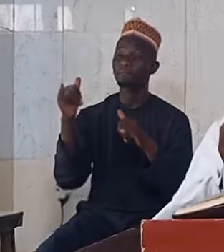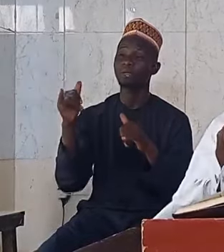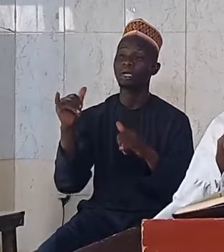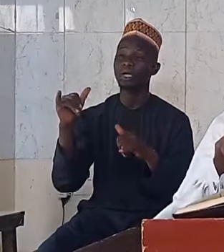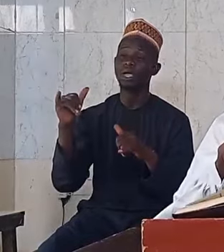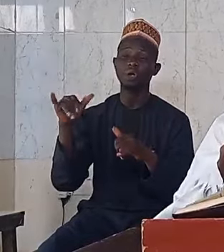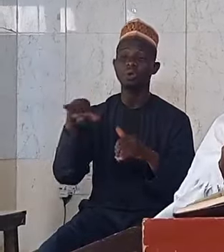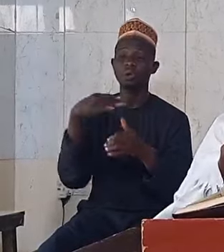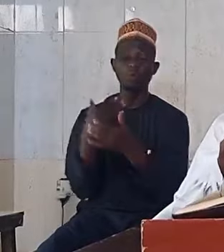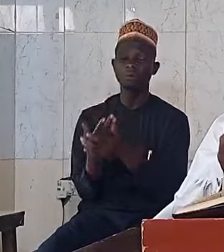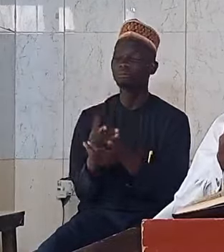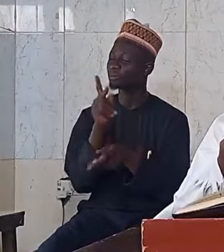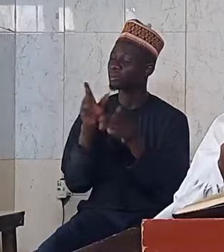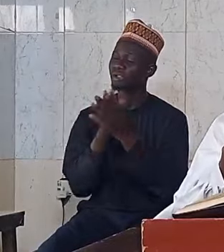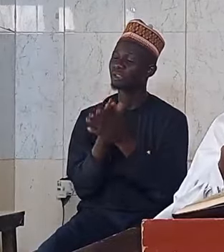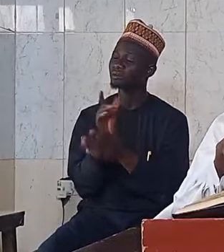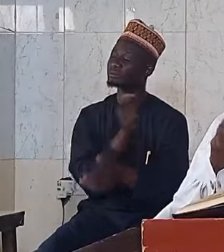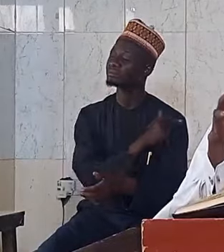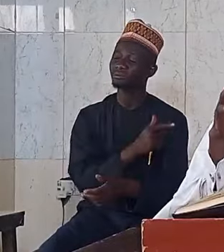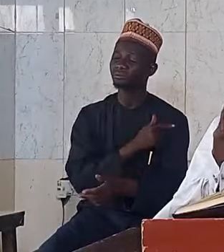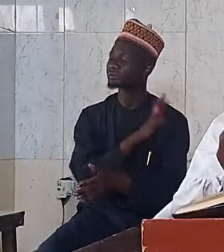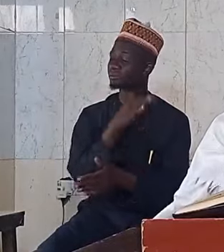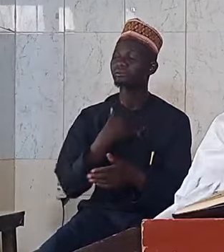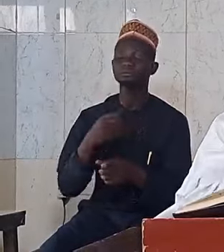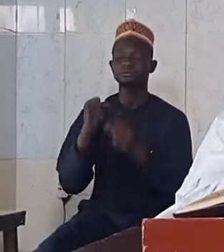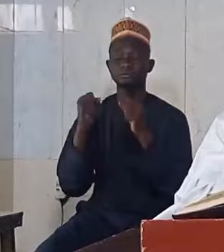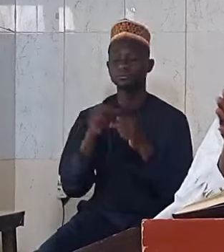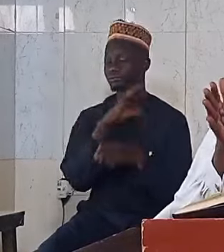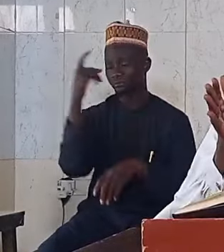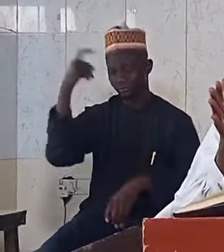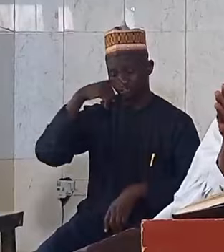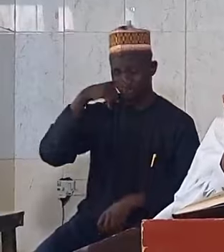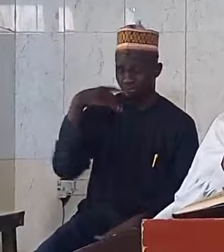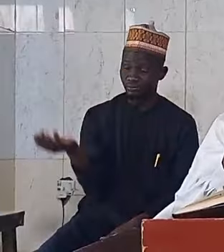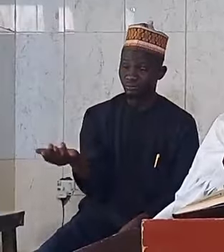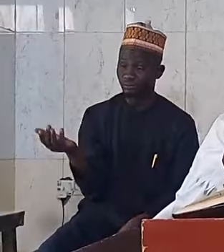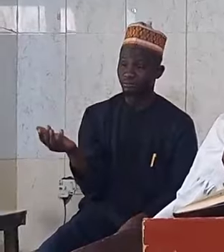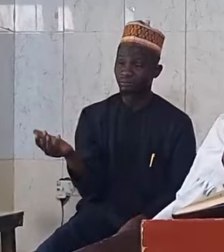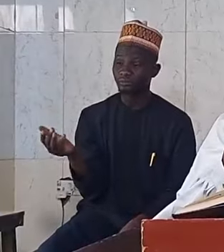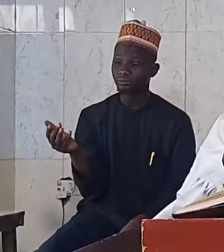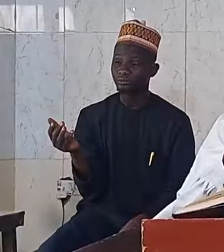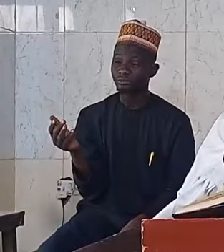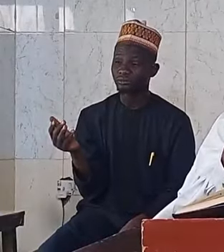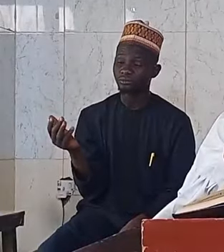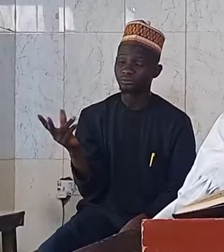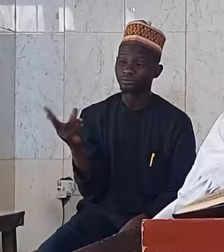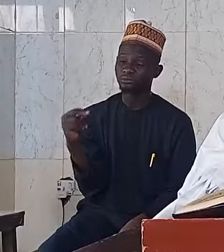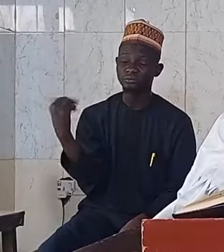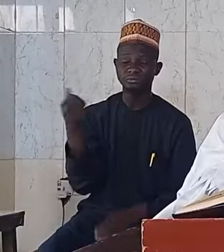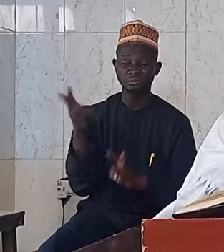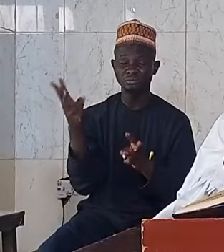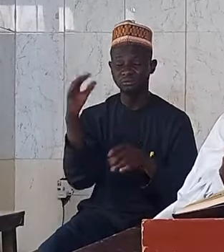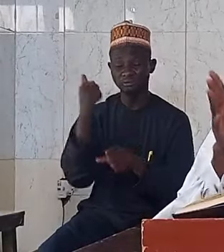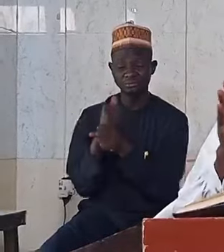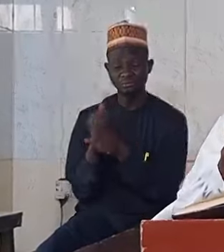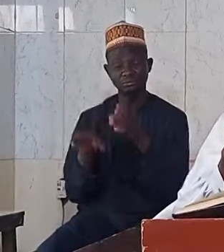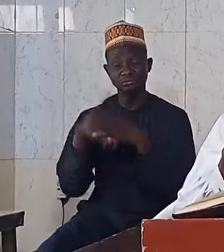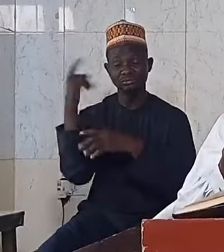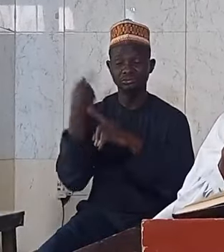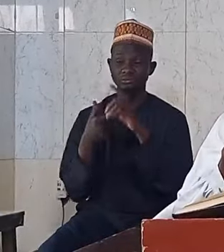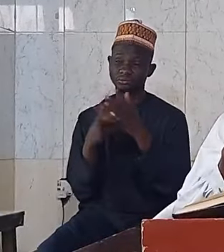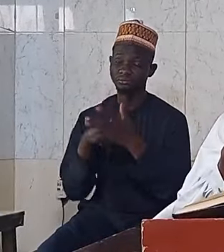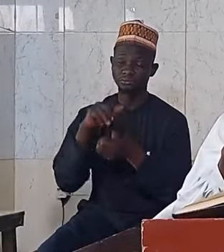diddar masu rauni ne ba su da karfi ba su da dabara ba dan kofar da za su samu su fidda kansu